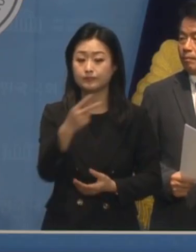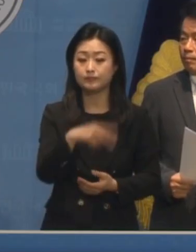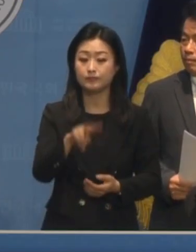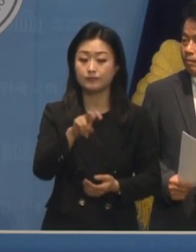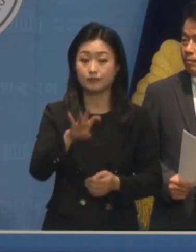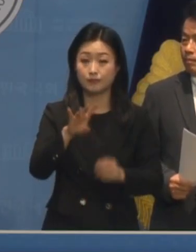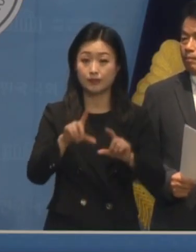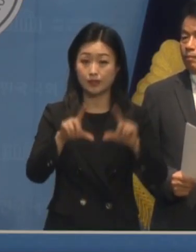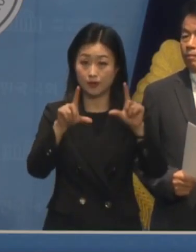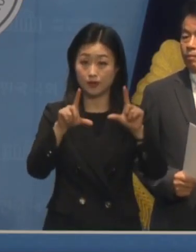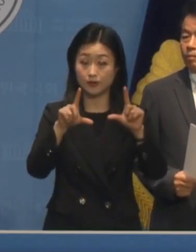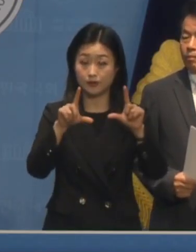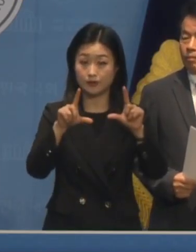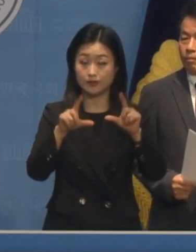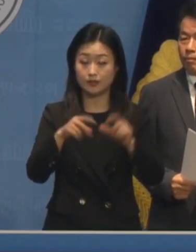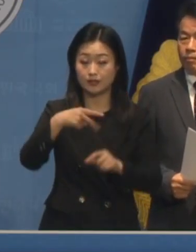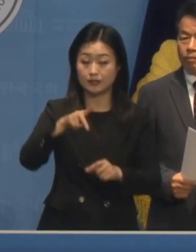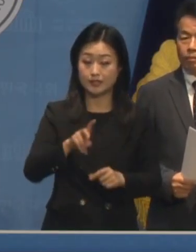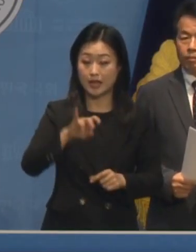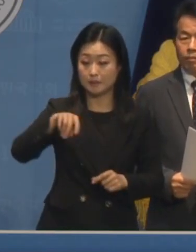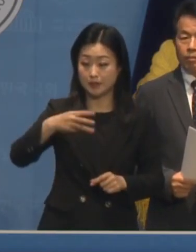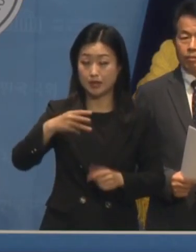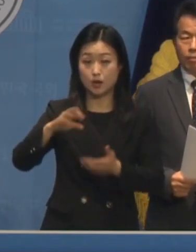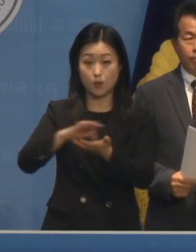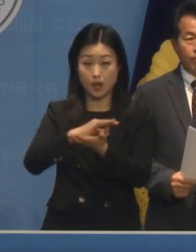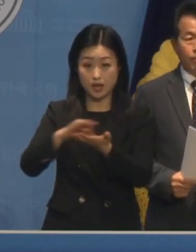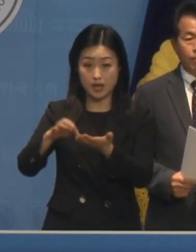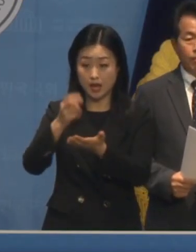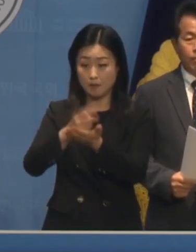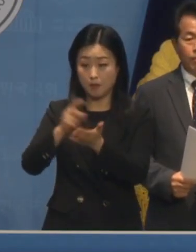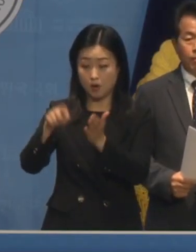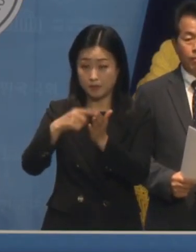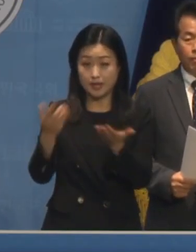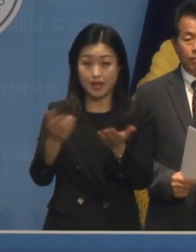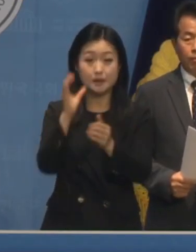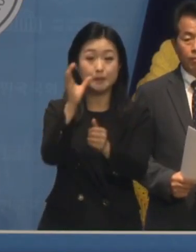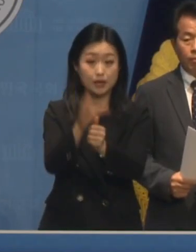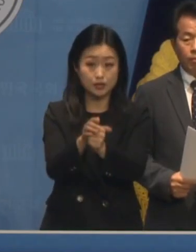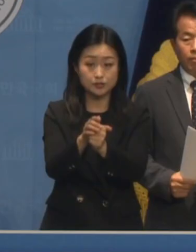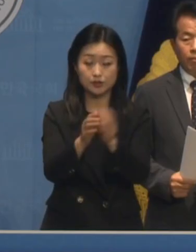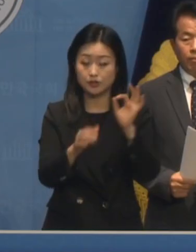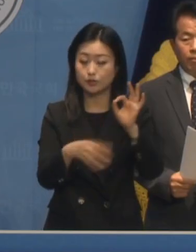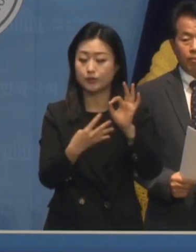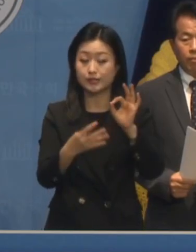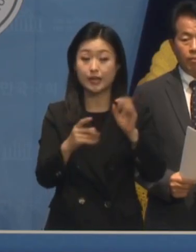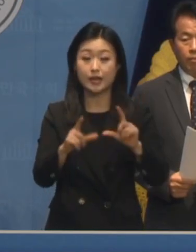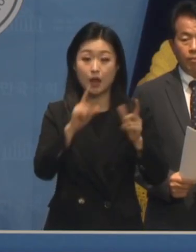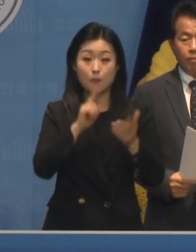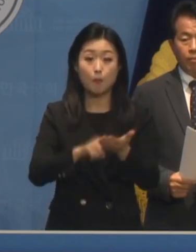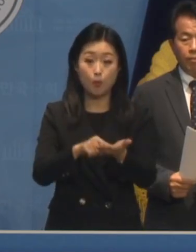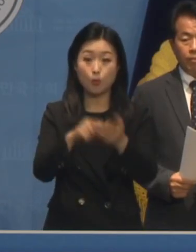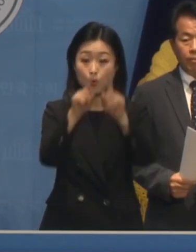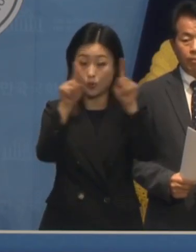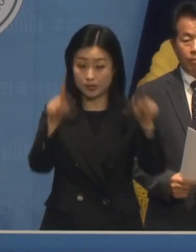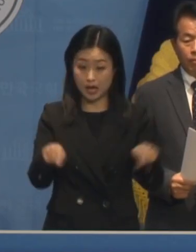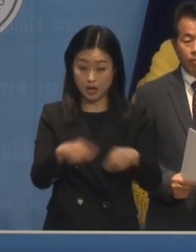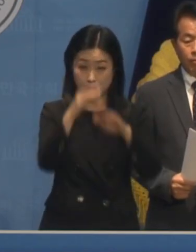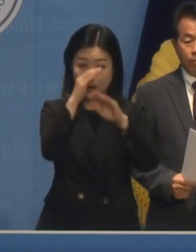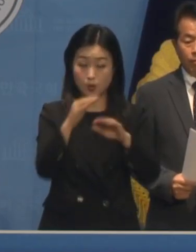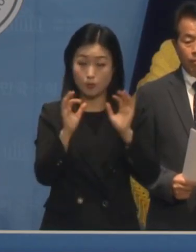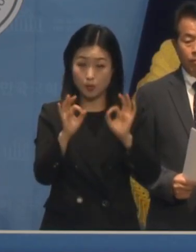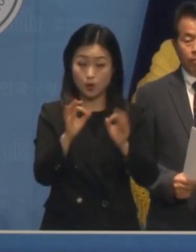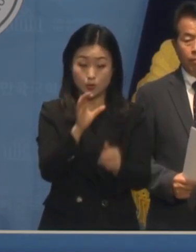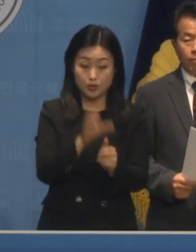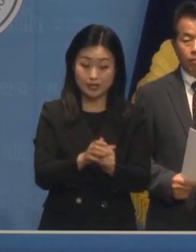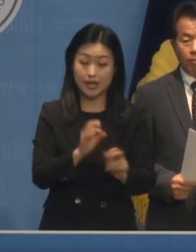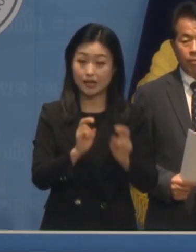2024년 3일 회계 법인의 영구 용력을 맡겨 10월 4일 최종 보고된 위탁사업 구조 개선 및